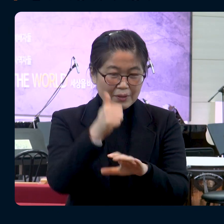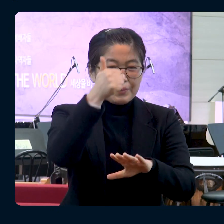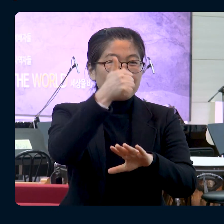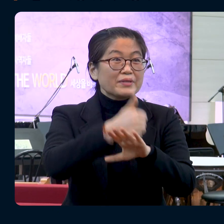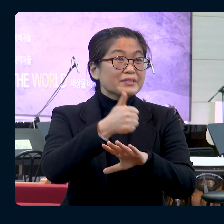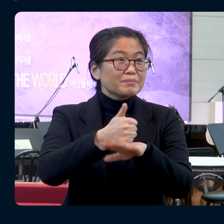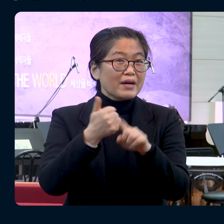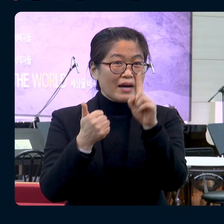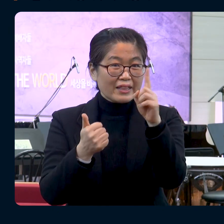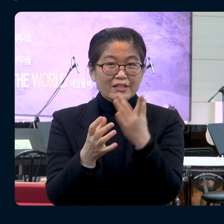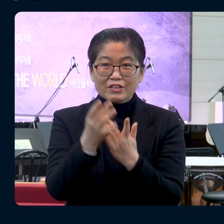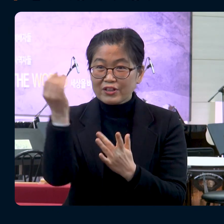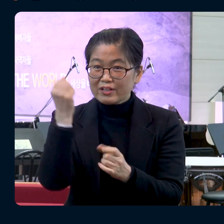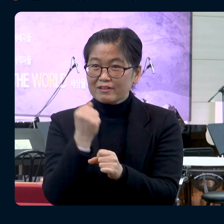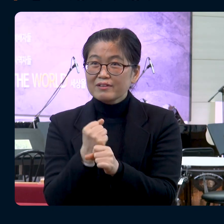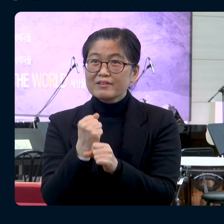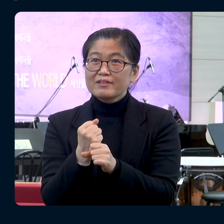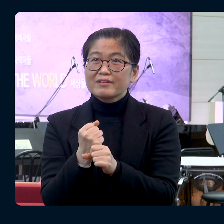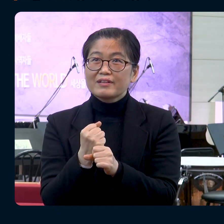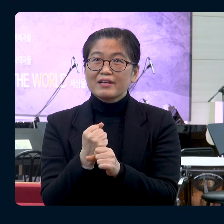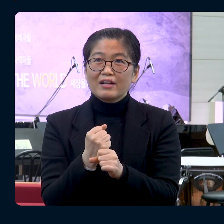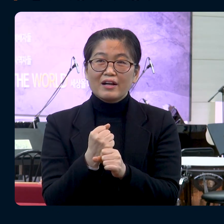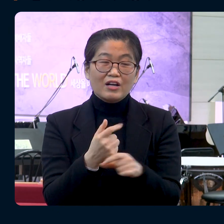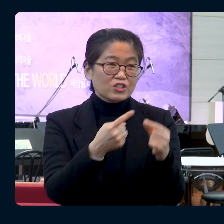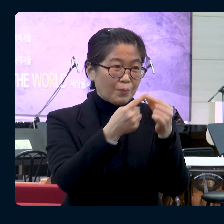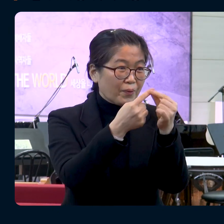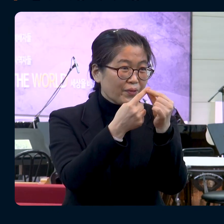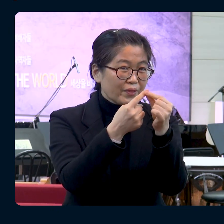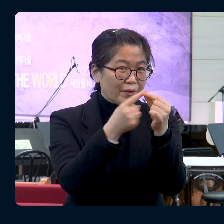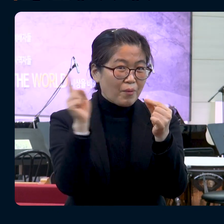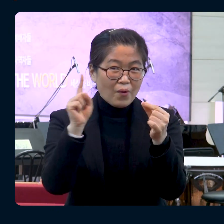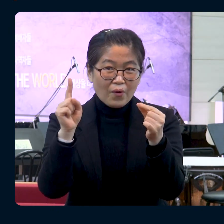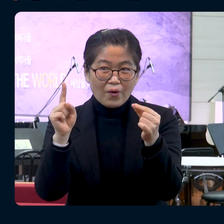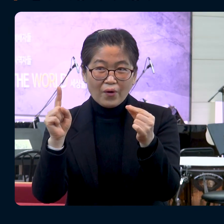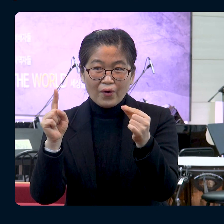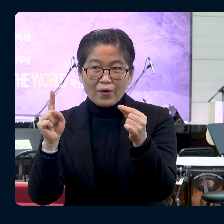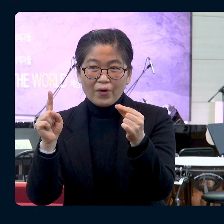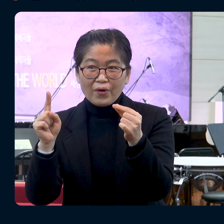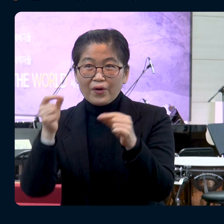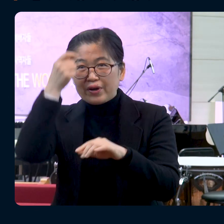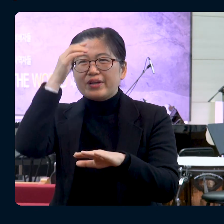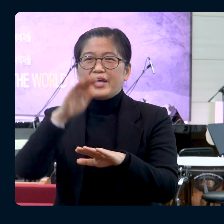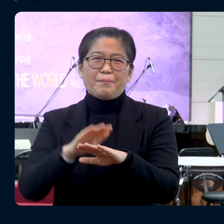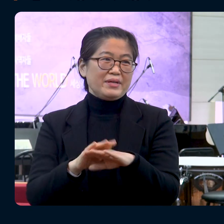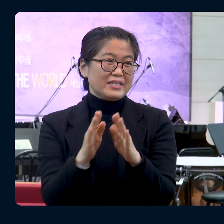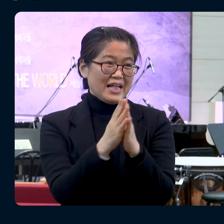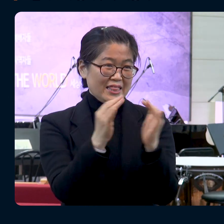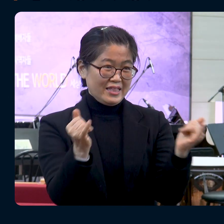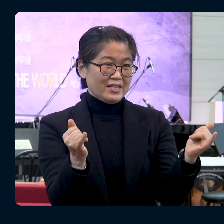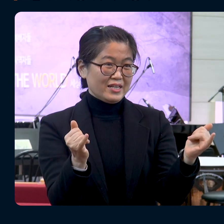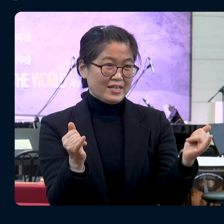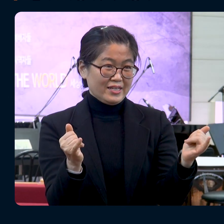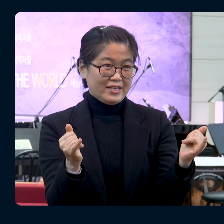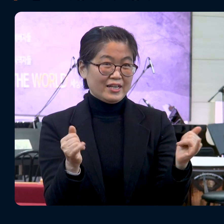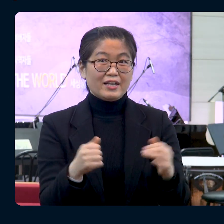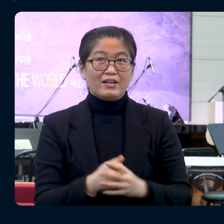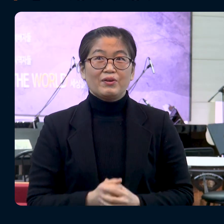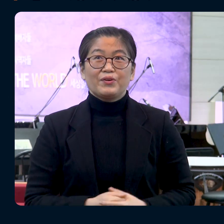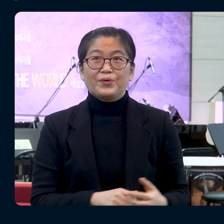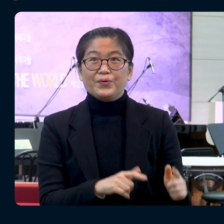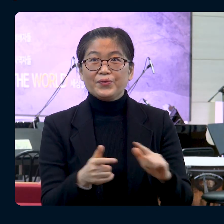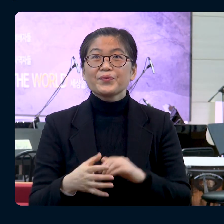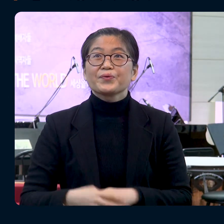되는데 그때 하게 된 첫 번째가 뭐냐면 바로 예배자들이었습니다. 당연히